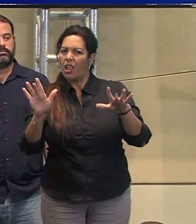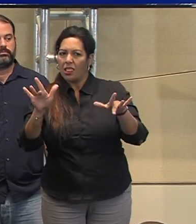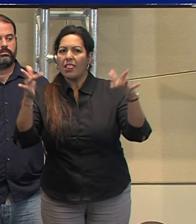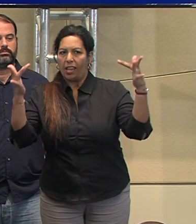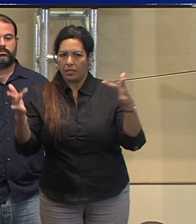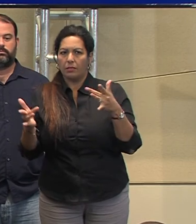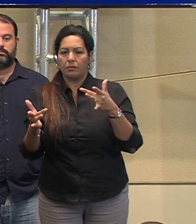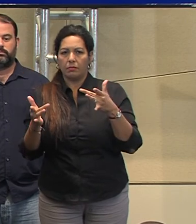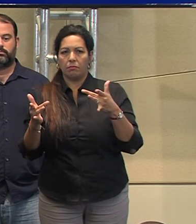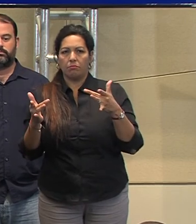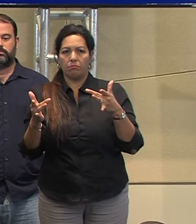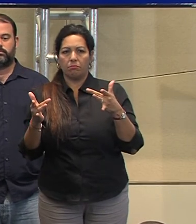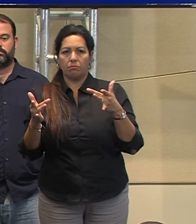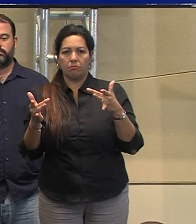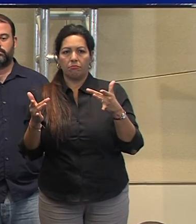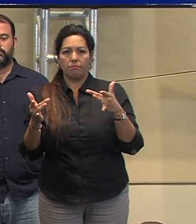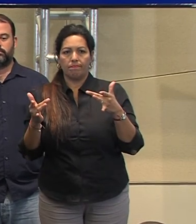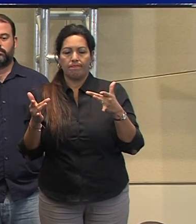pueden ser